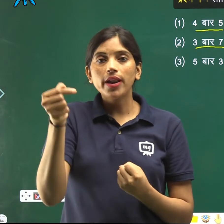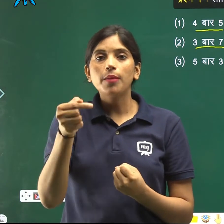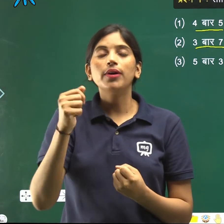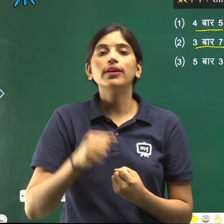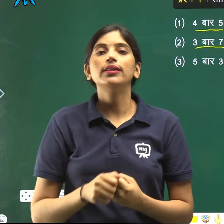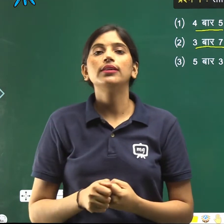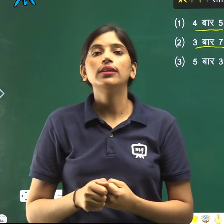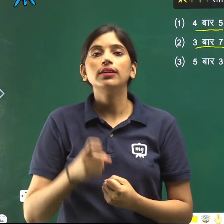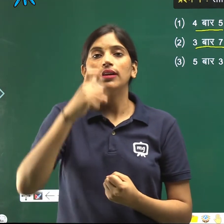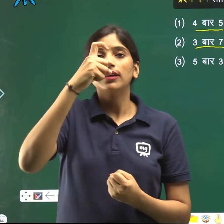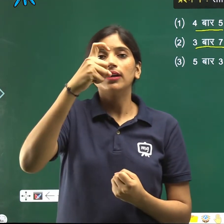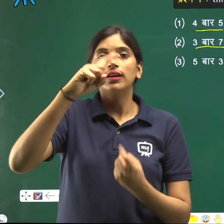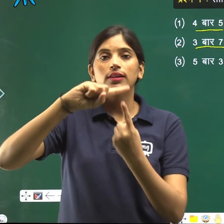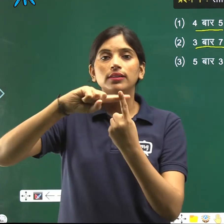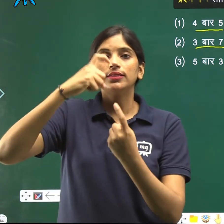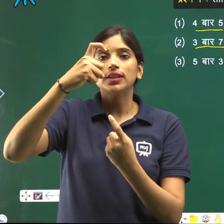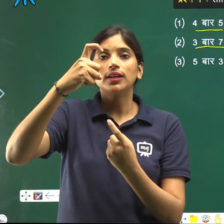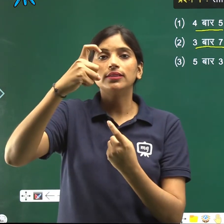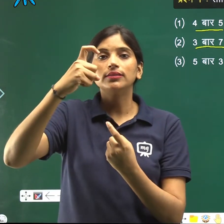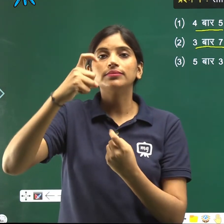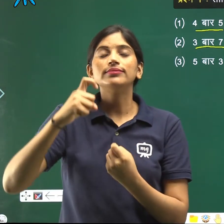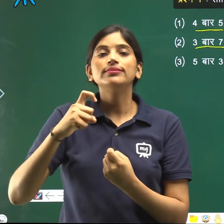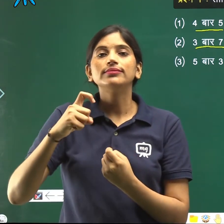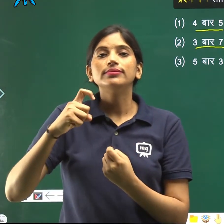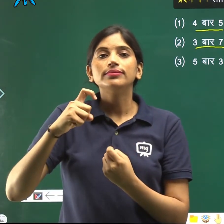बराबर 7 प्लस 7